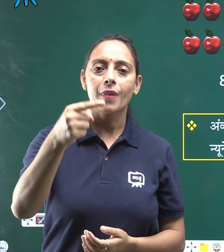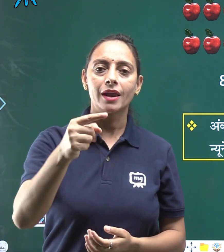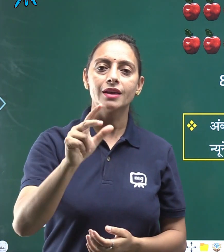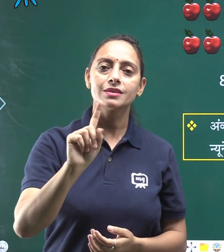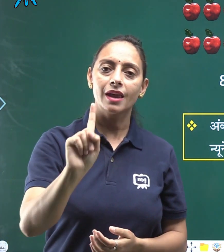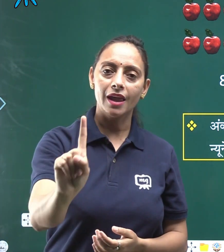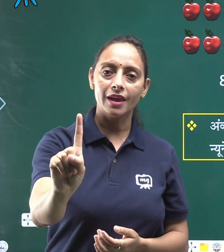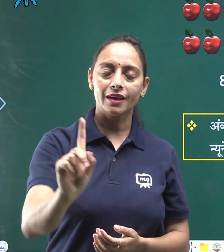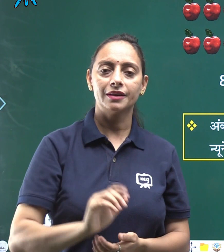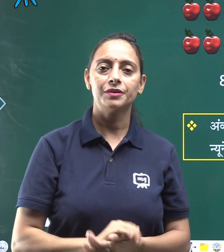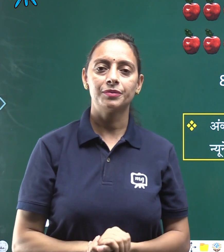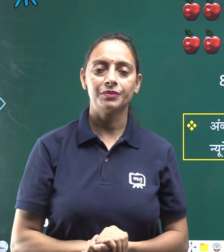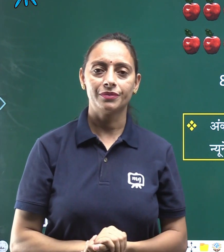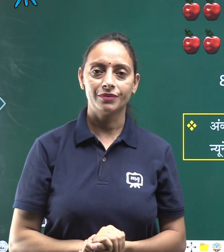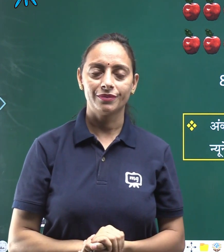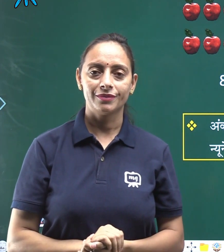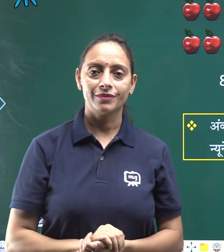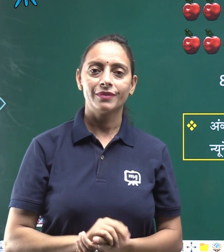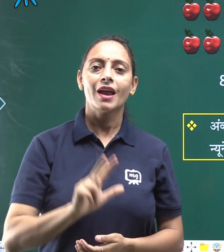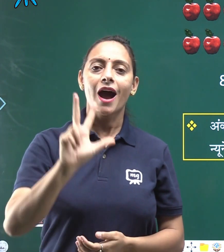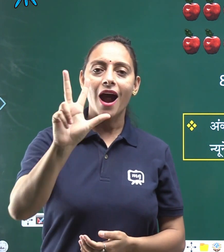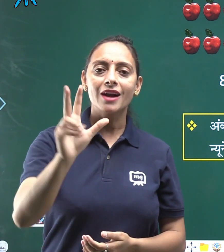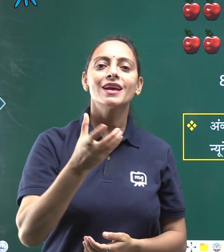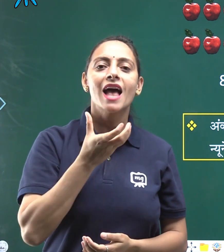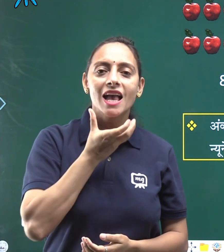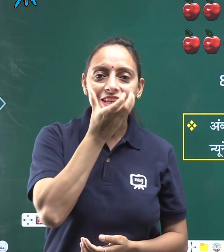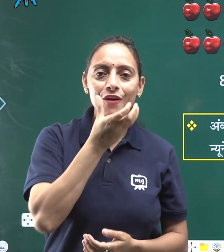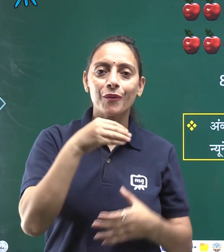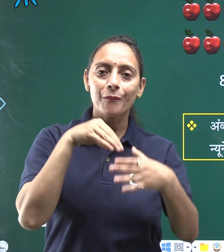-1। 8 सेब में से